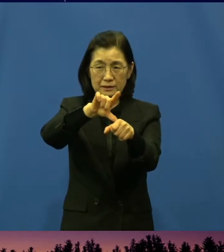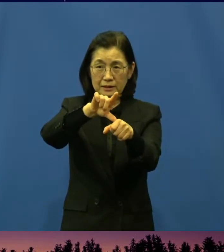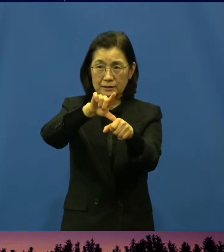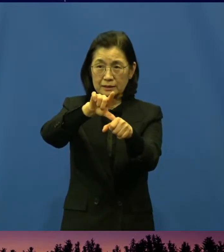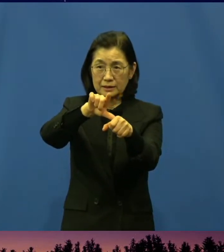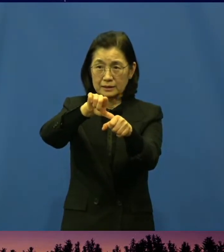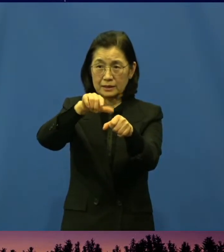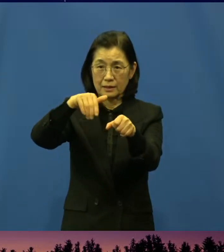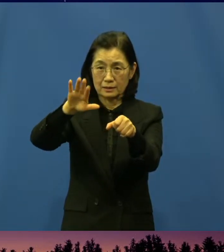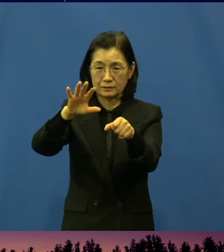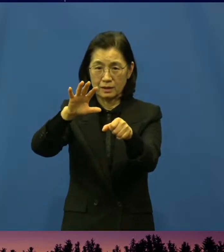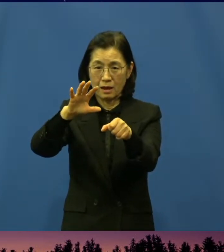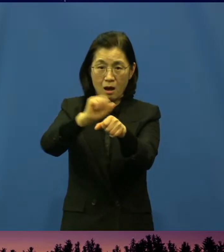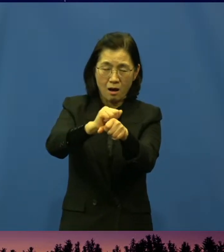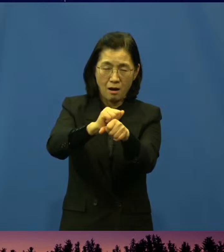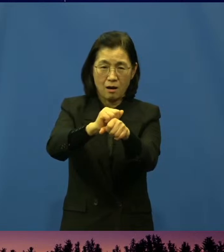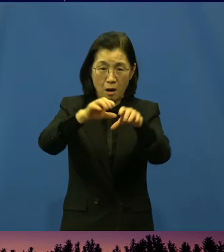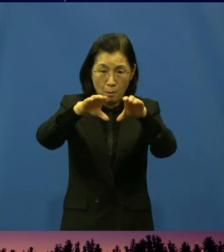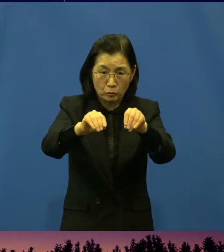이기지 못해요.